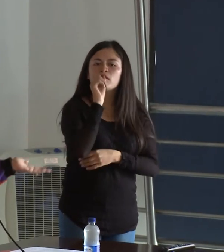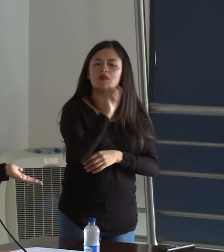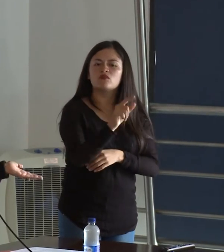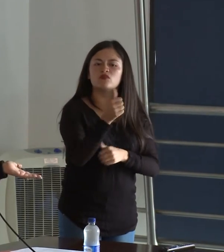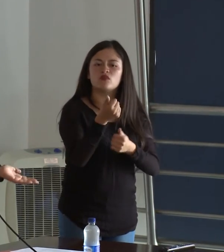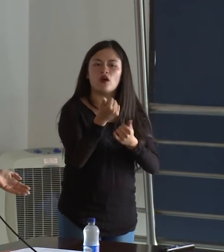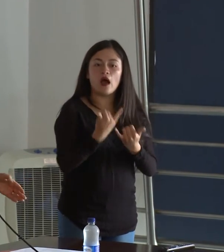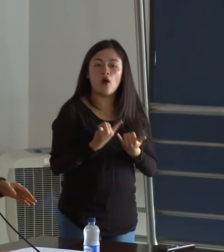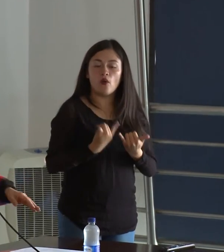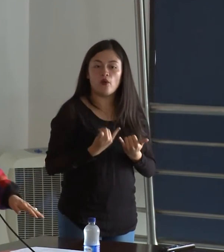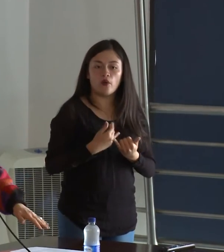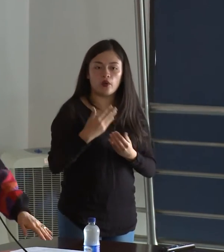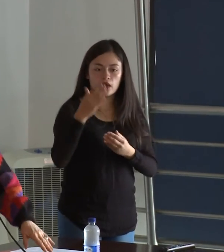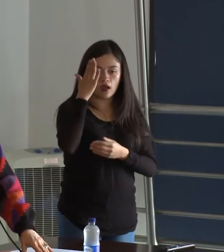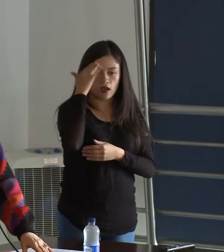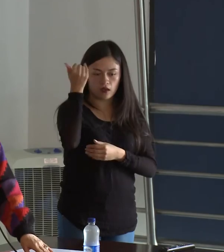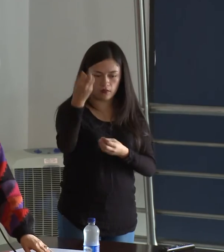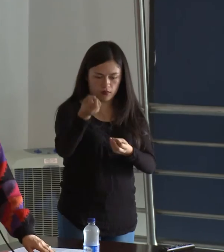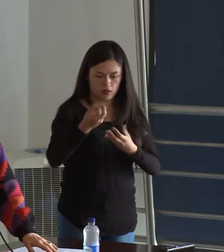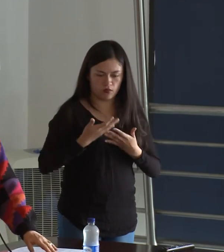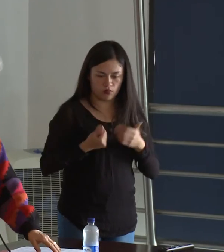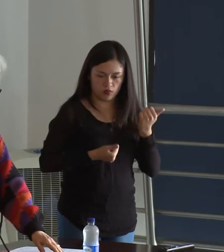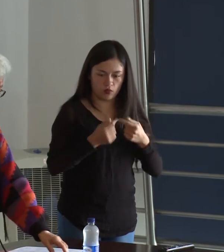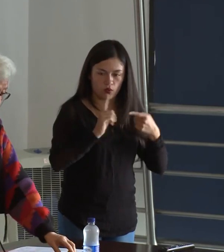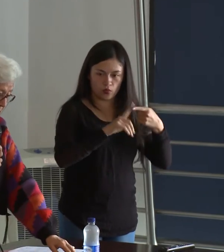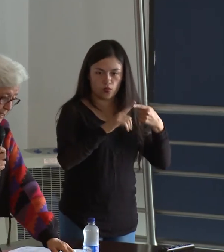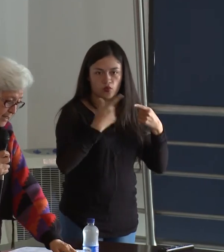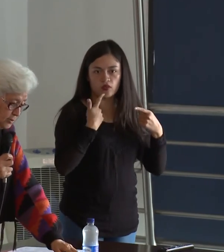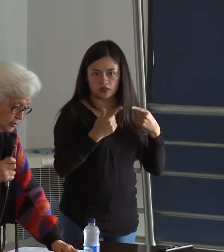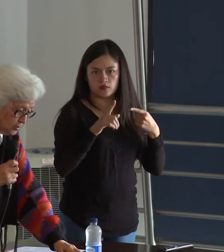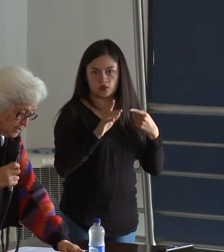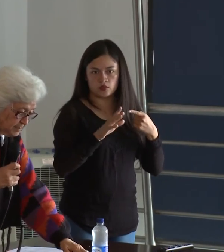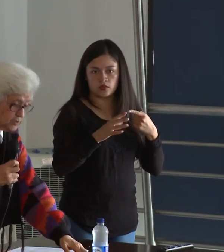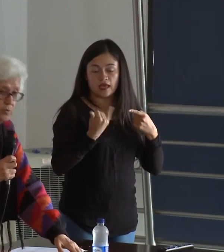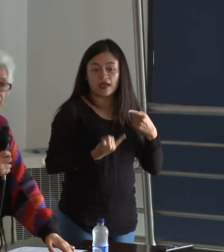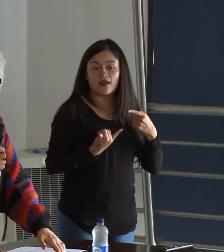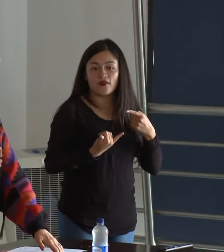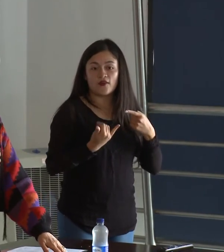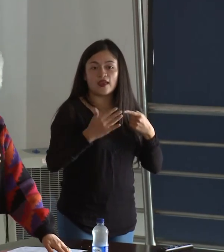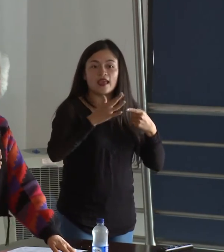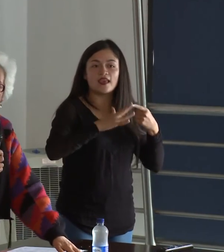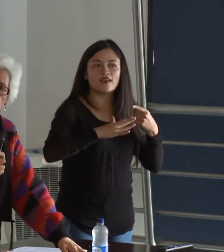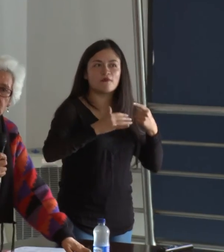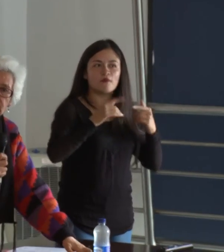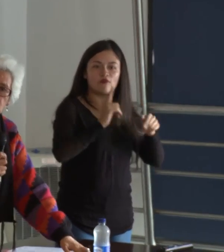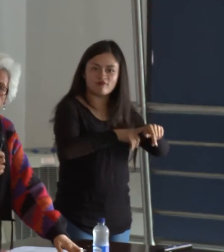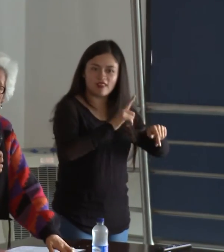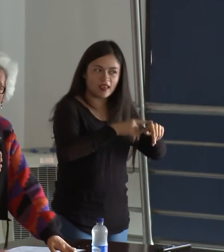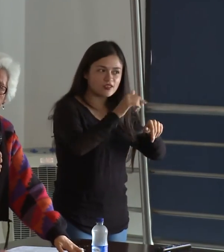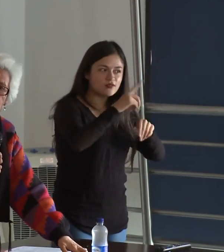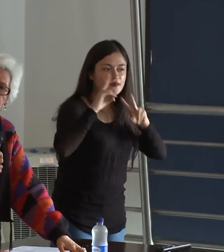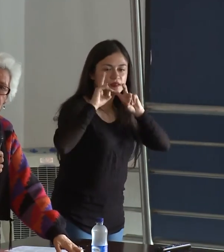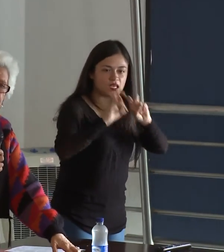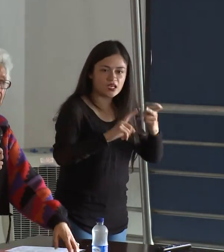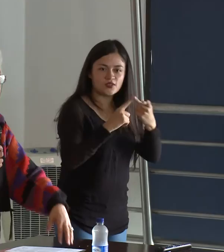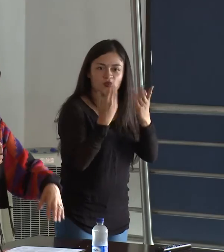aporte de la academia? Entonces decíamos, uno es eso, es decir, esto es un espacio de investigación, de estudio, de debate, y